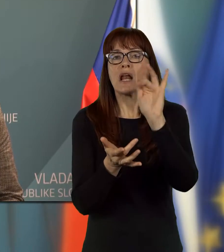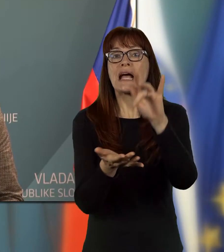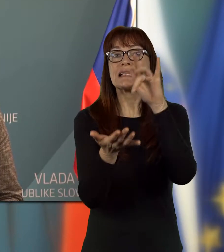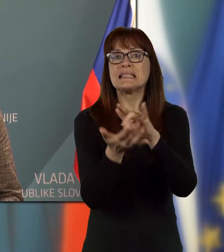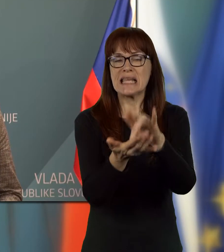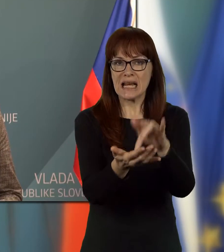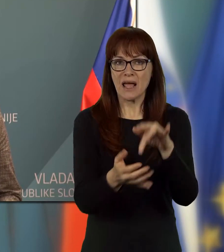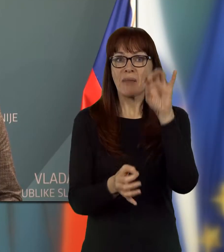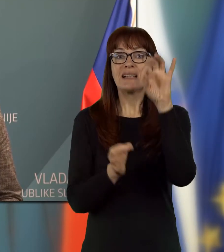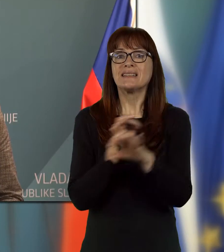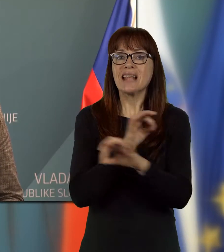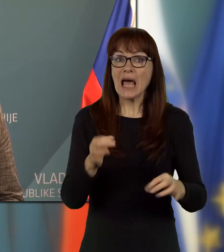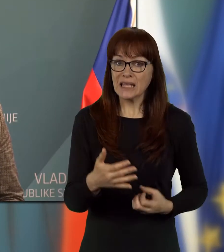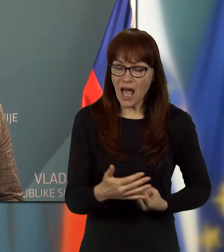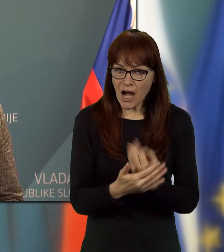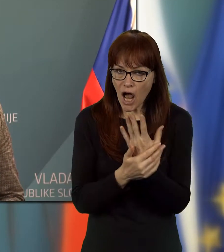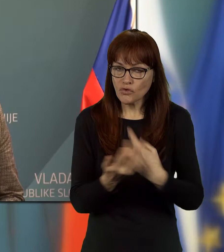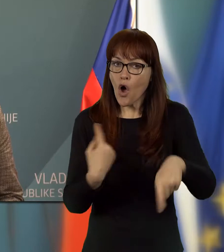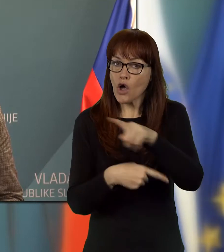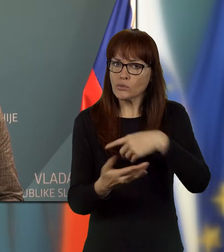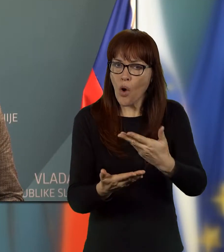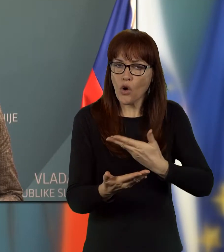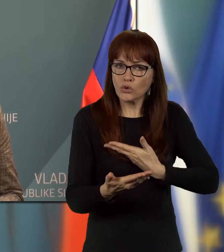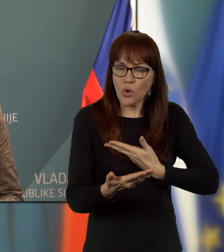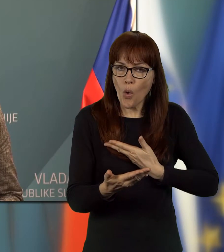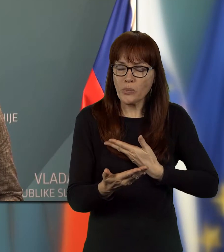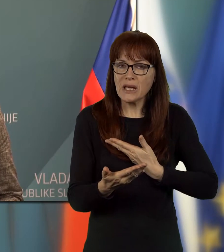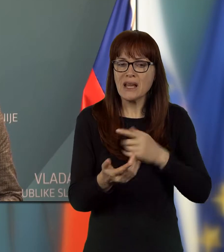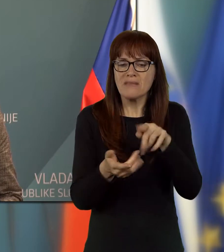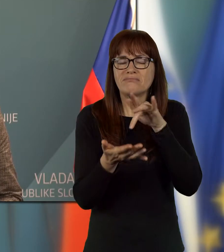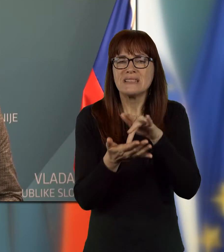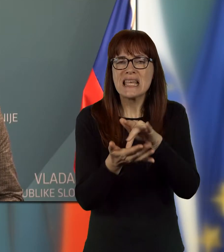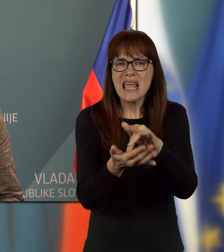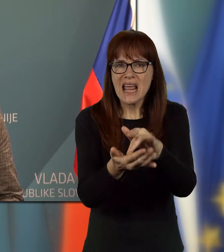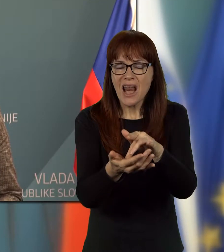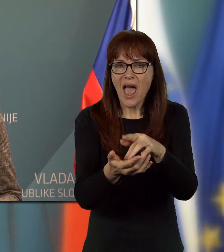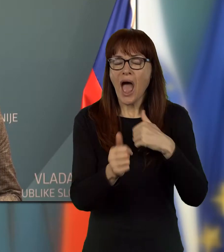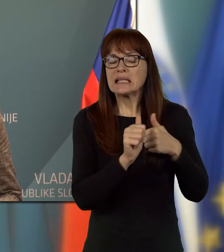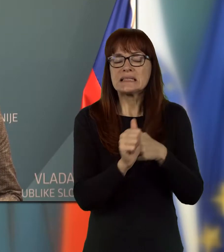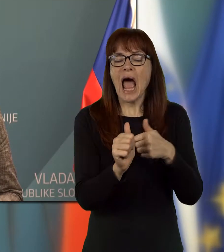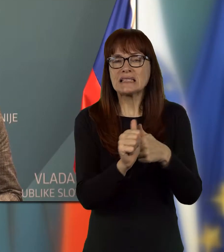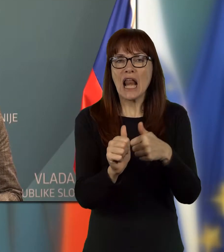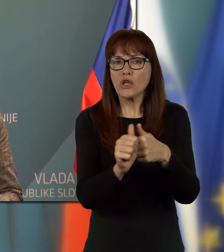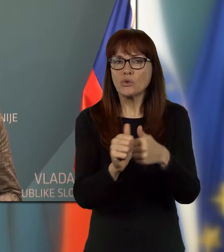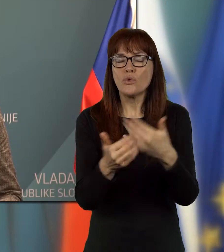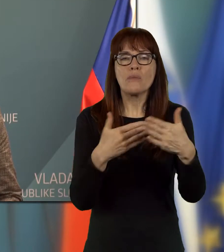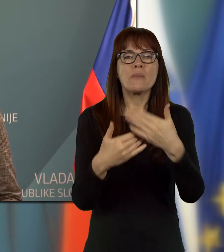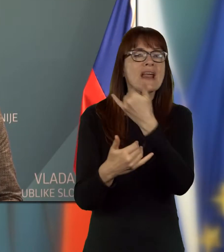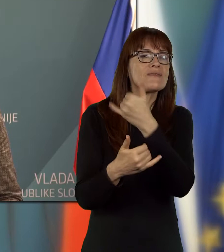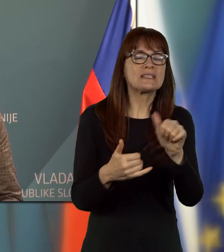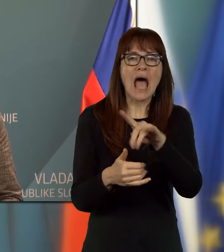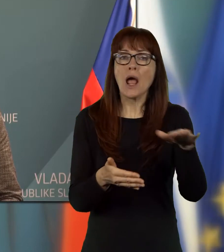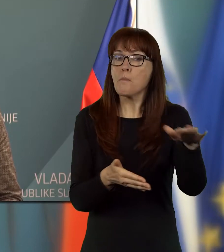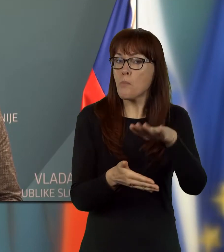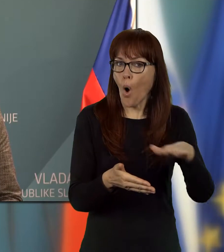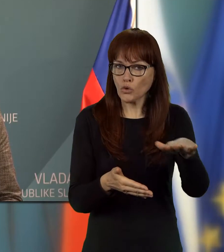usmerjeno. Strategijo razvoja smo dobili kvantificirane cilje, ki jih zasledujemo pri